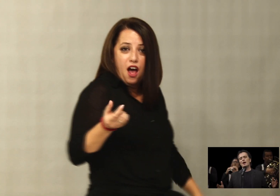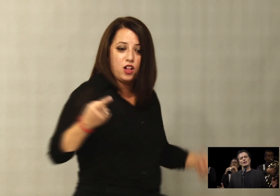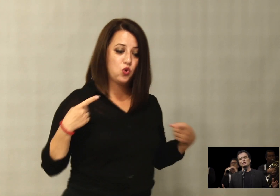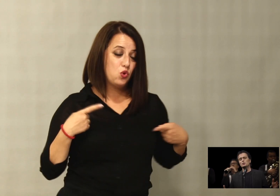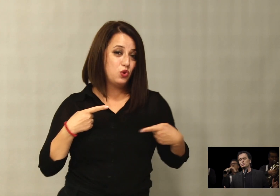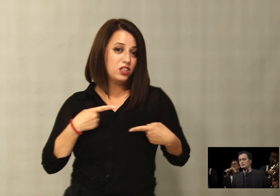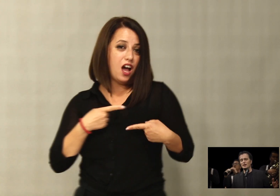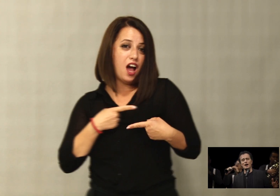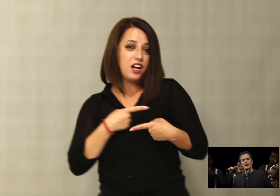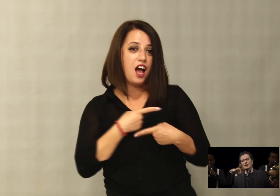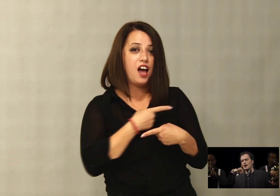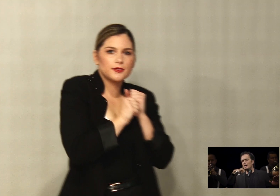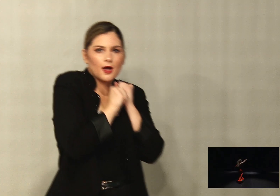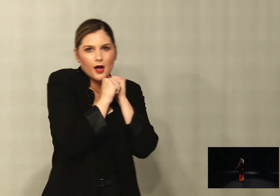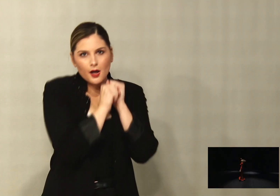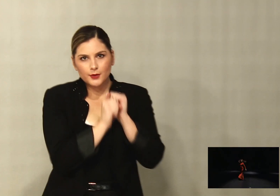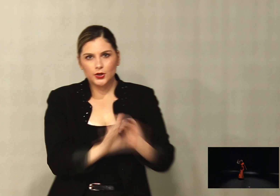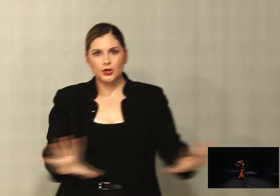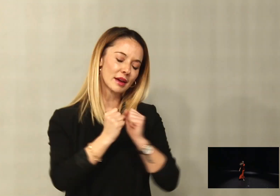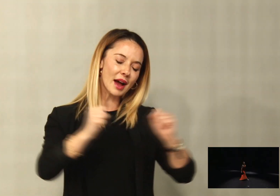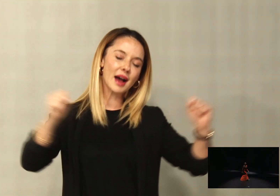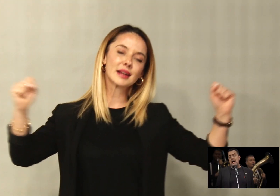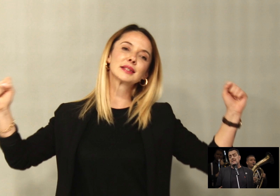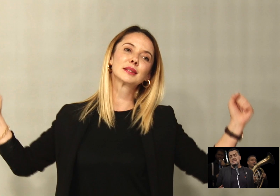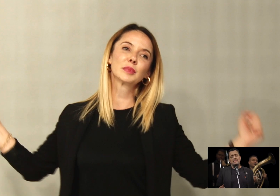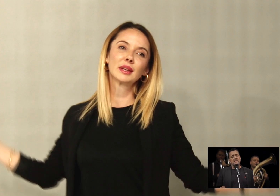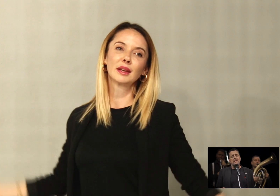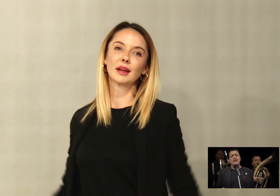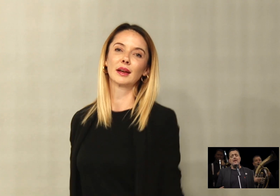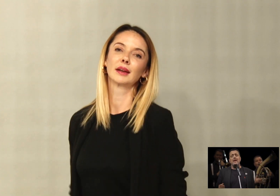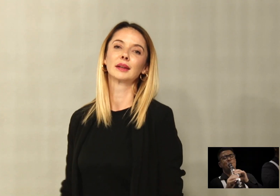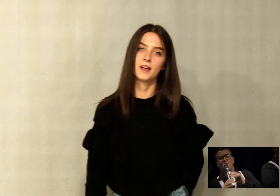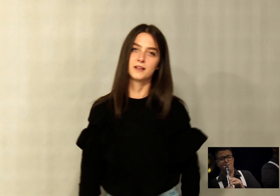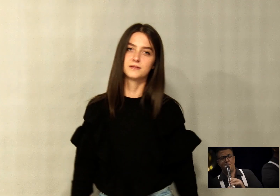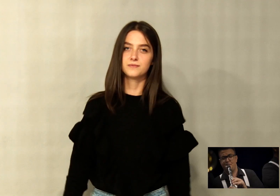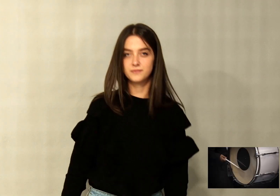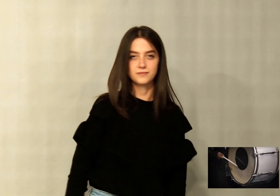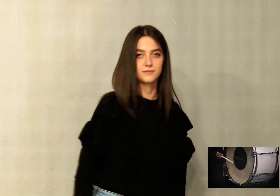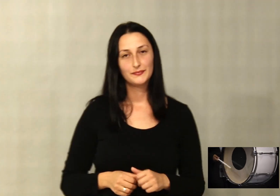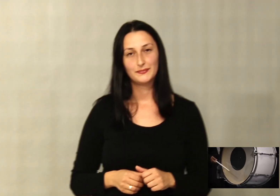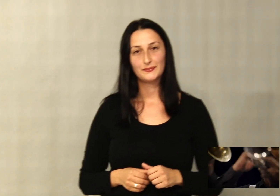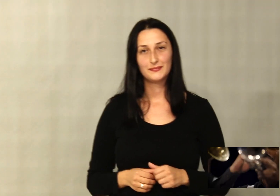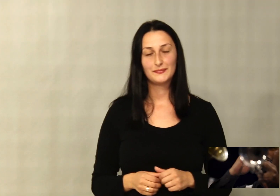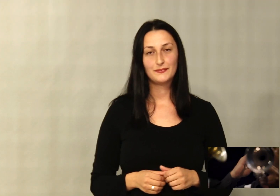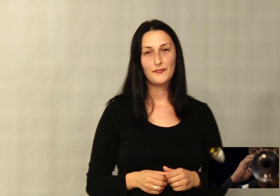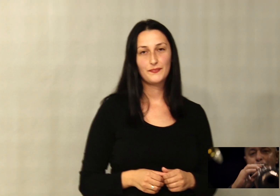bar malku taga da mi razbije.